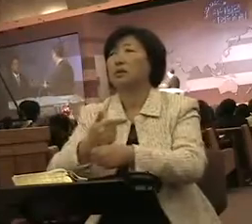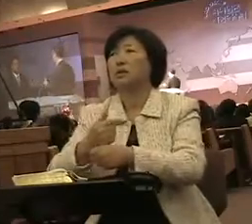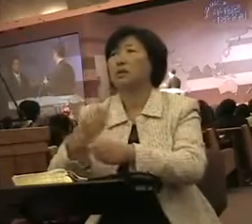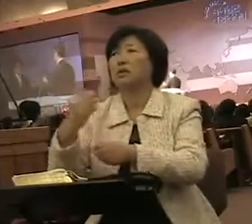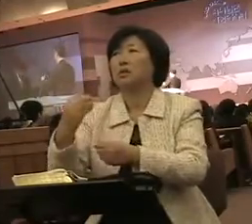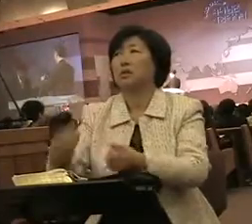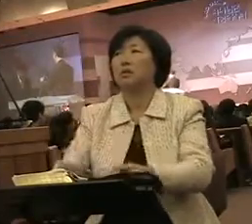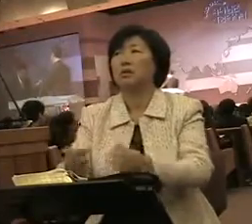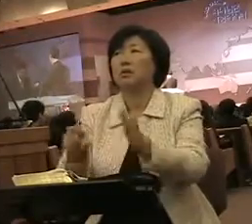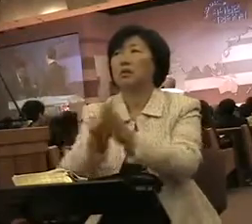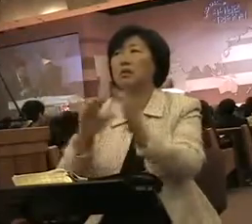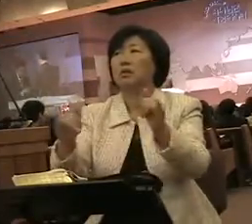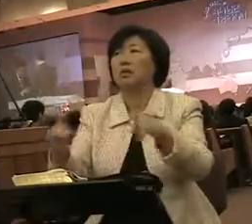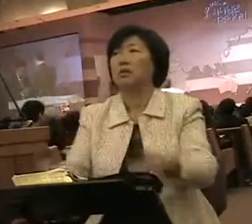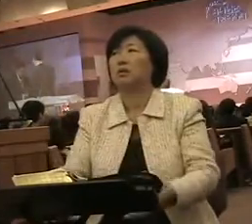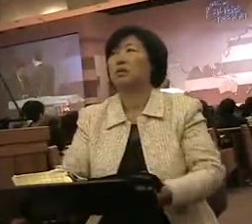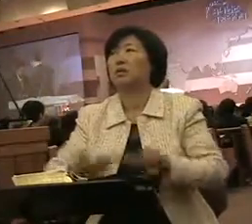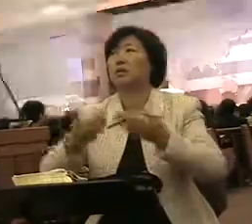드림.